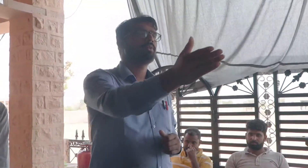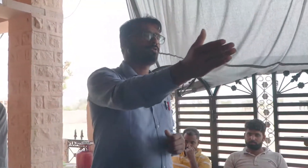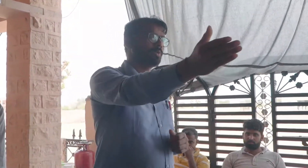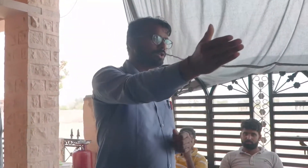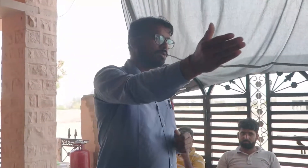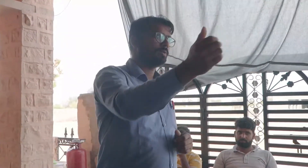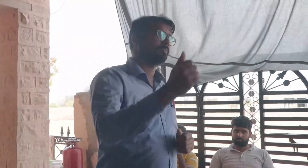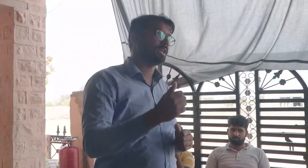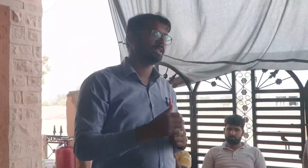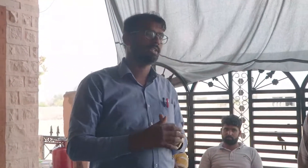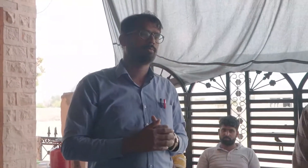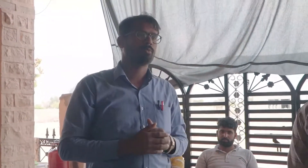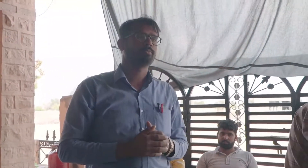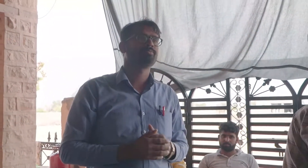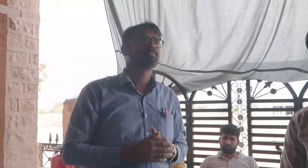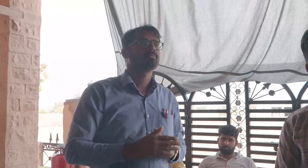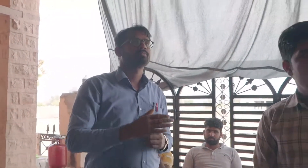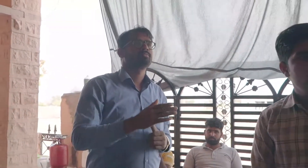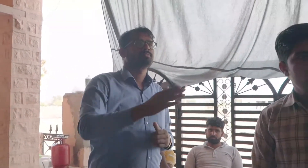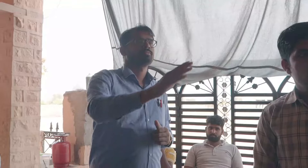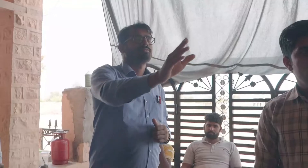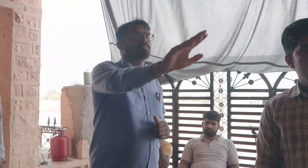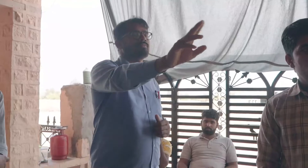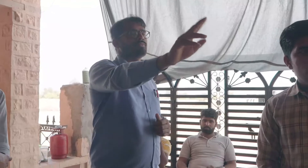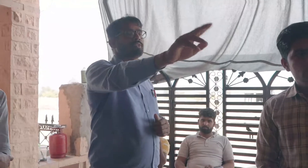मिनट बच्चों को भी हम दिखाते हैं आपको।